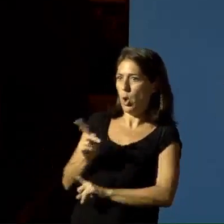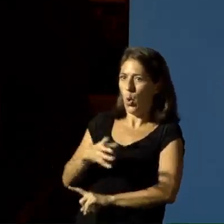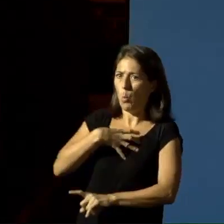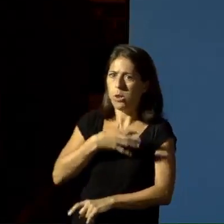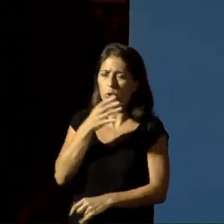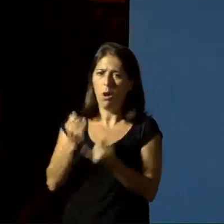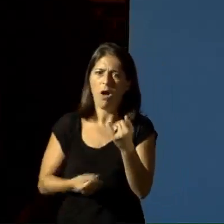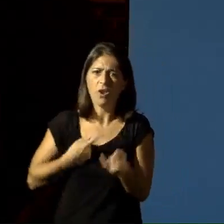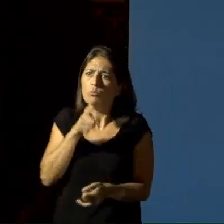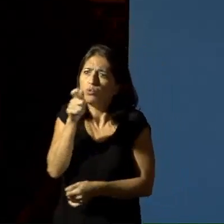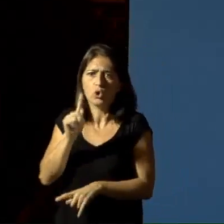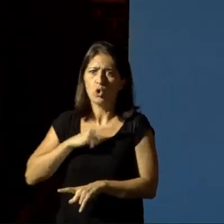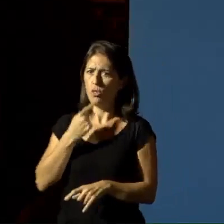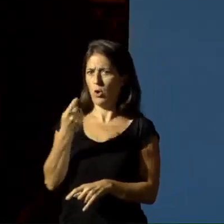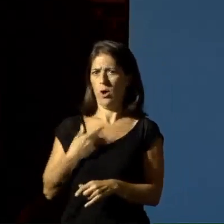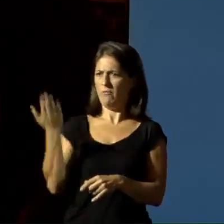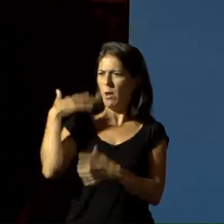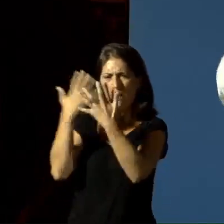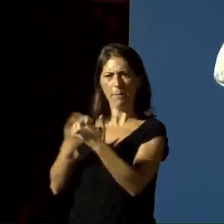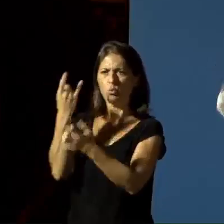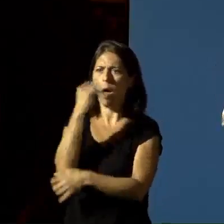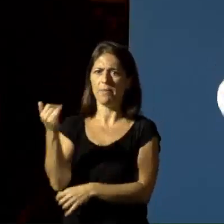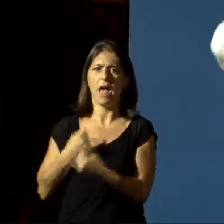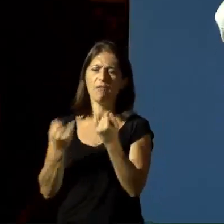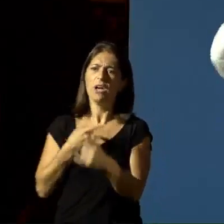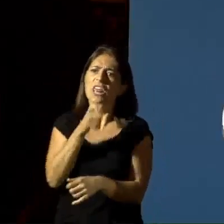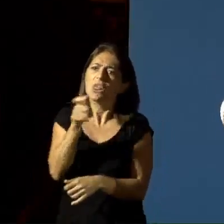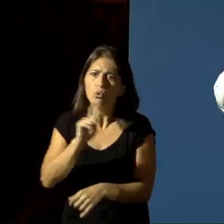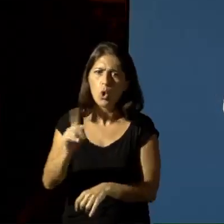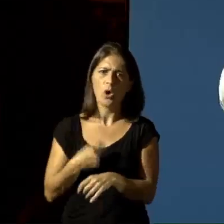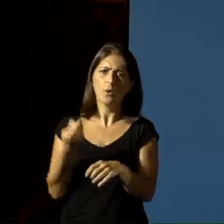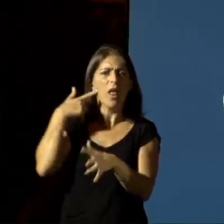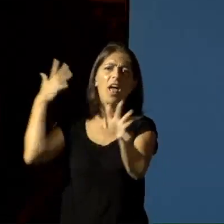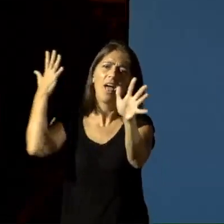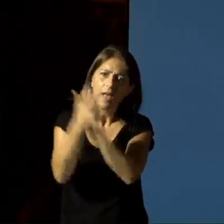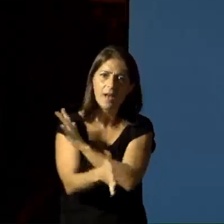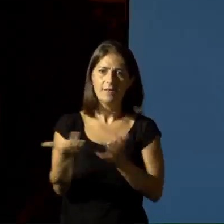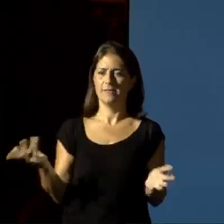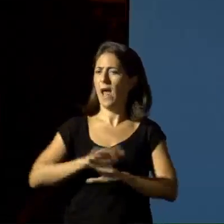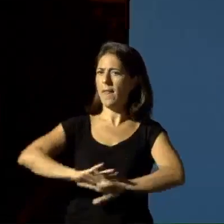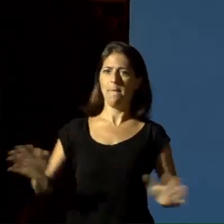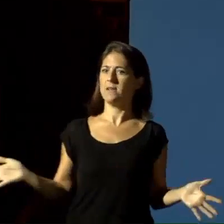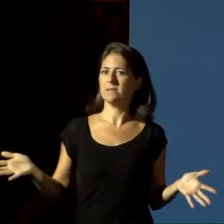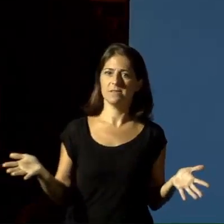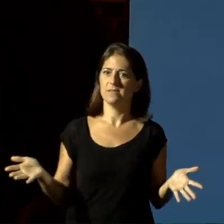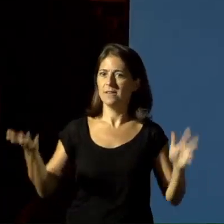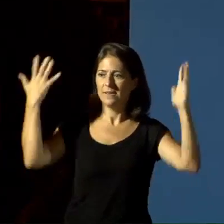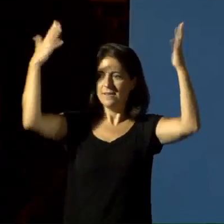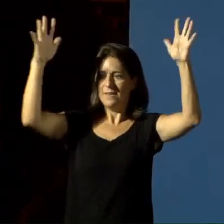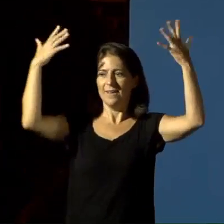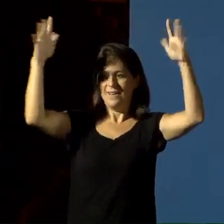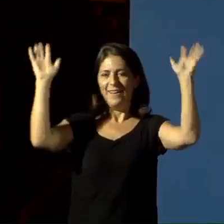eu nos insultos digo unha cousa, eu dixen unha vez no Parlamento, non é un insulto, é unha definición, decía don Ramón María del Valle Inclán.